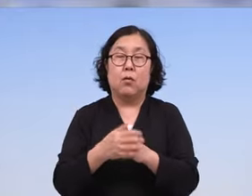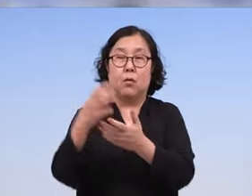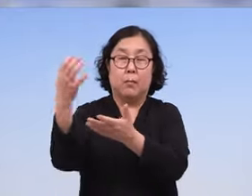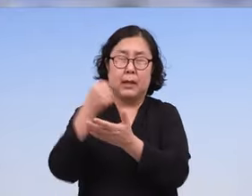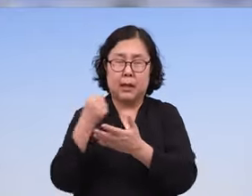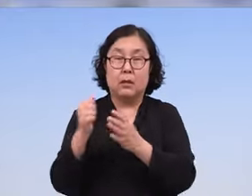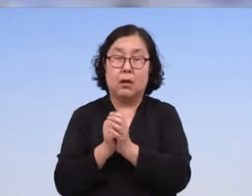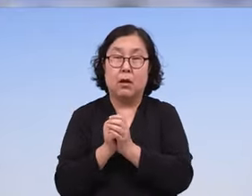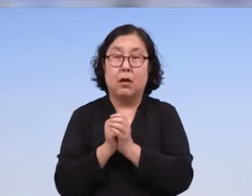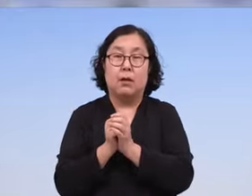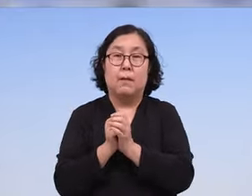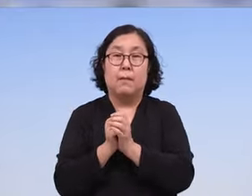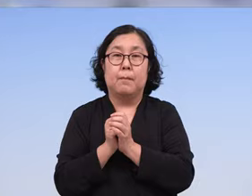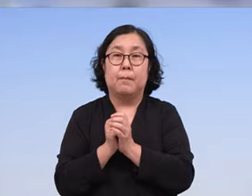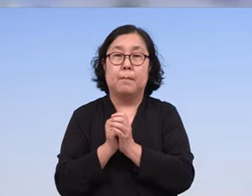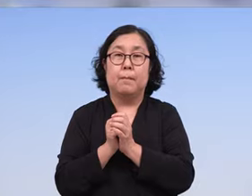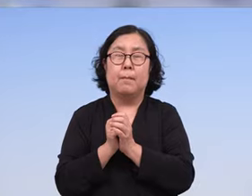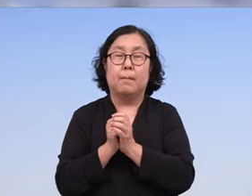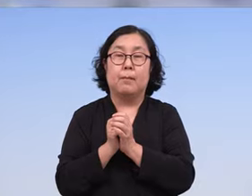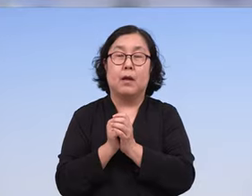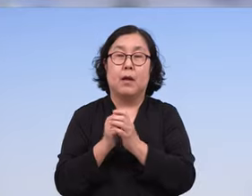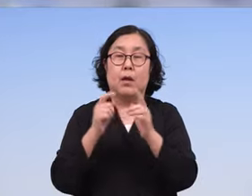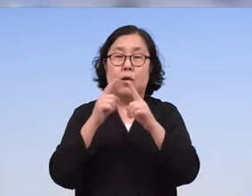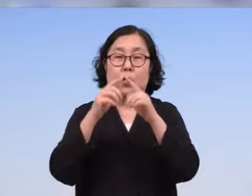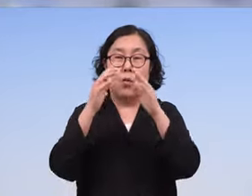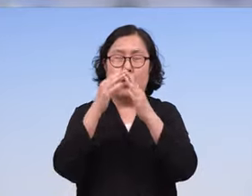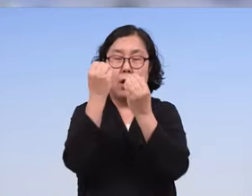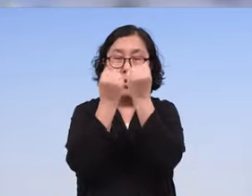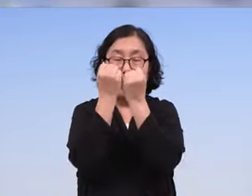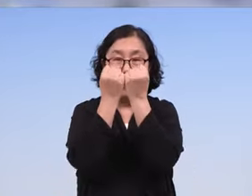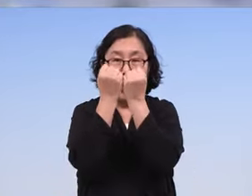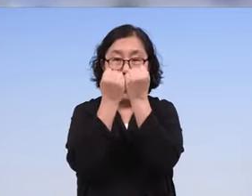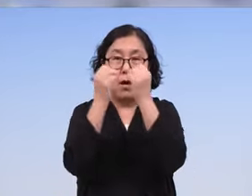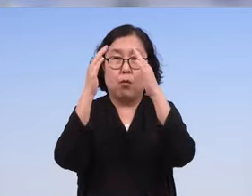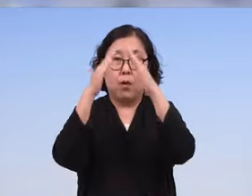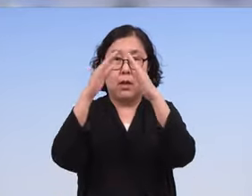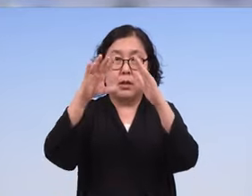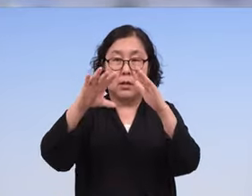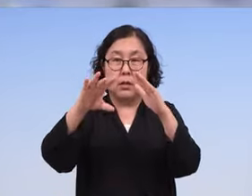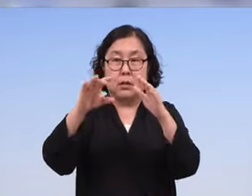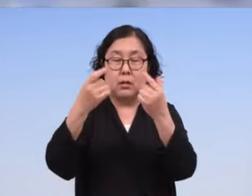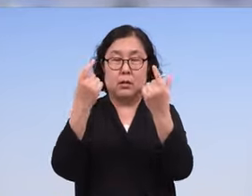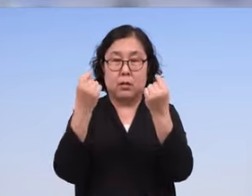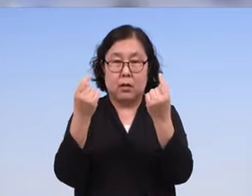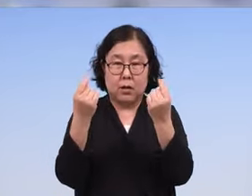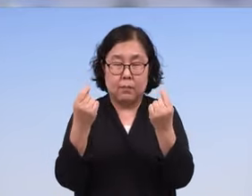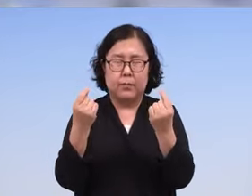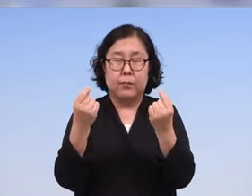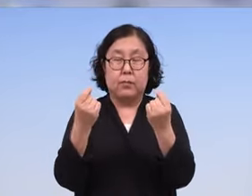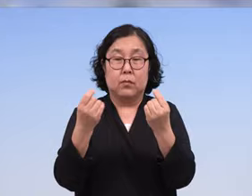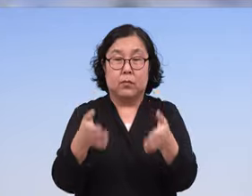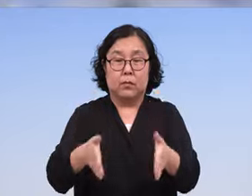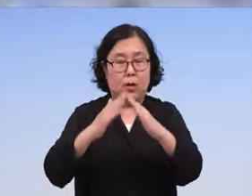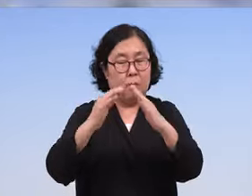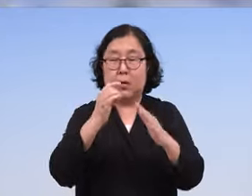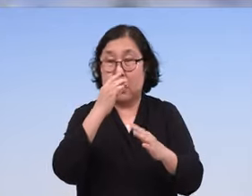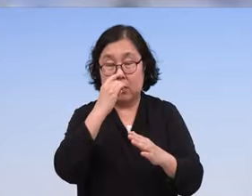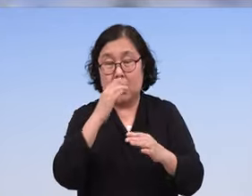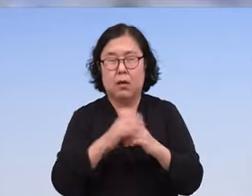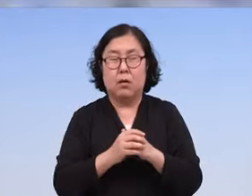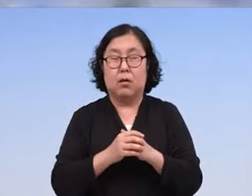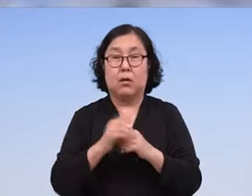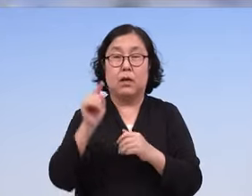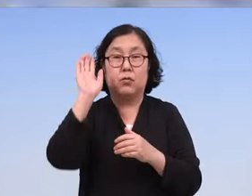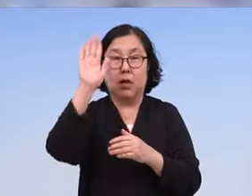준다고 넙죽 받아가지고 그냥 우리 우리 교회 수양관처럼 지어갖고는 안 될 거 아닙니까?